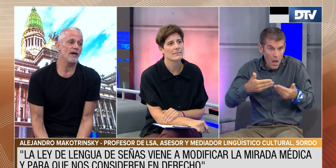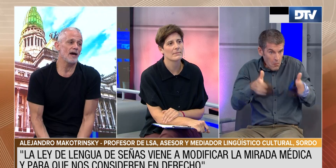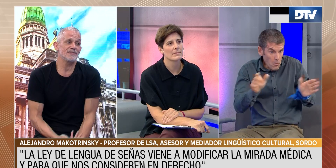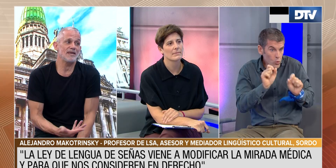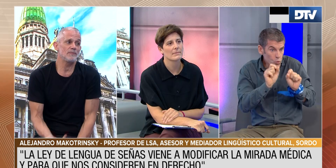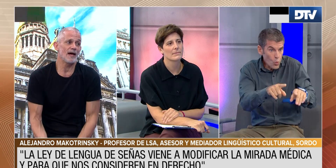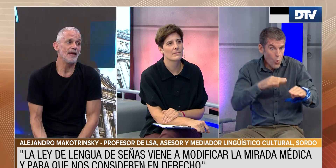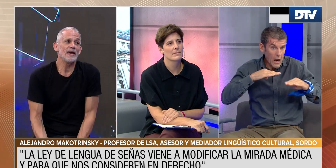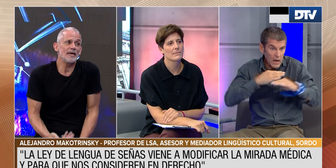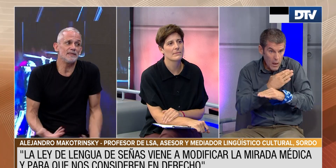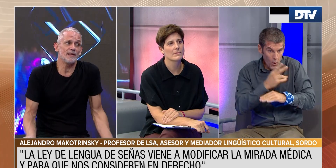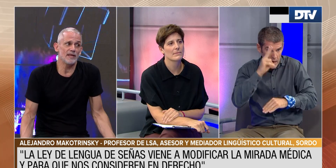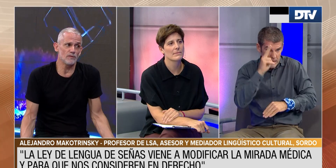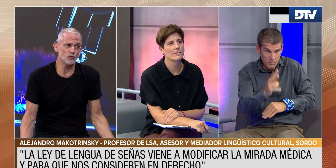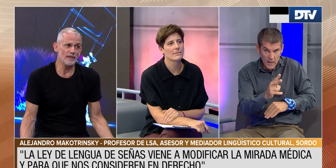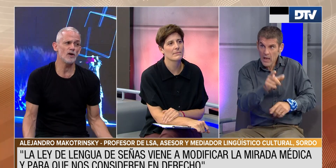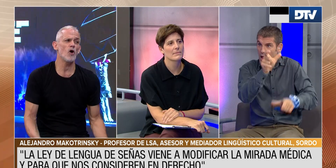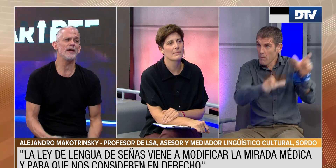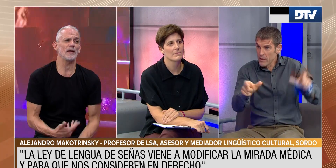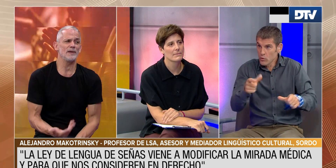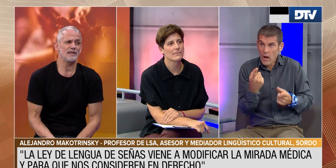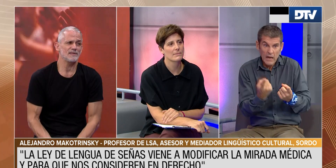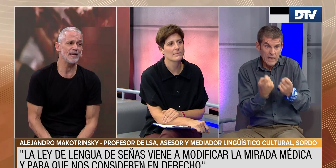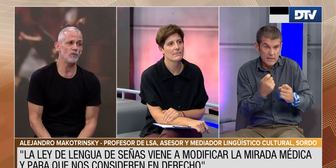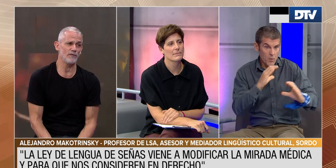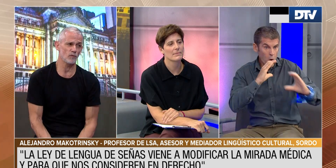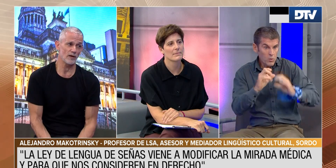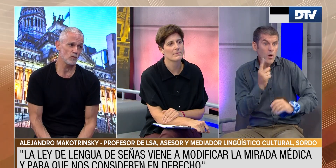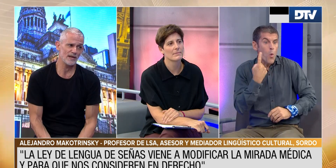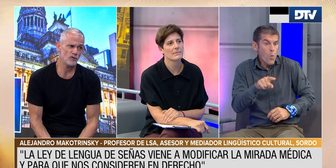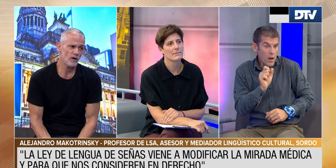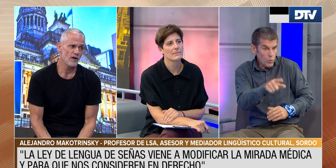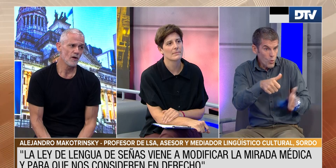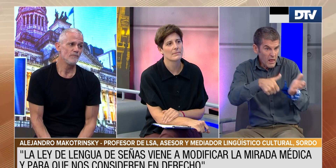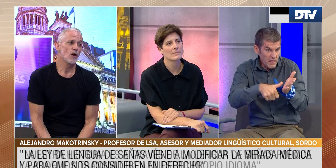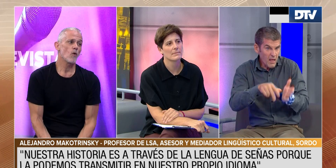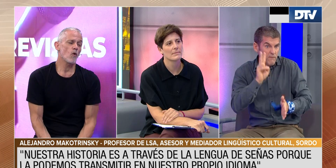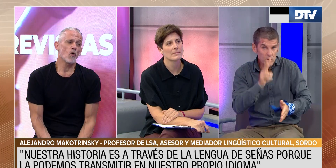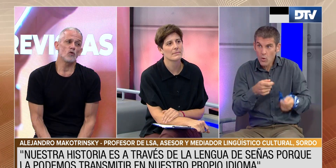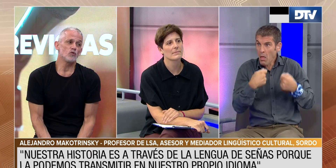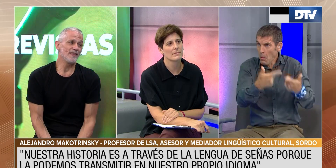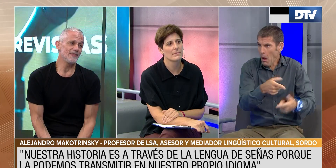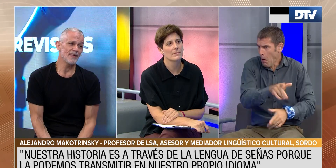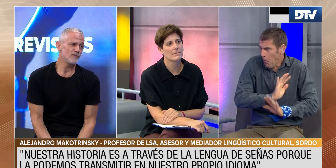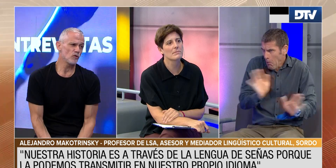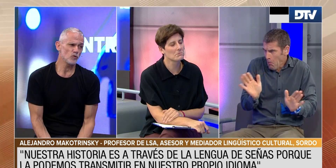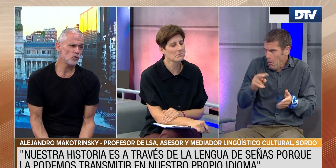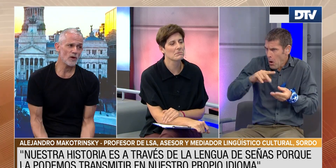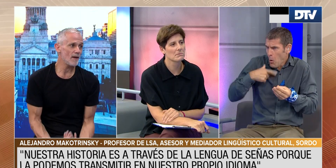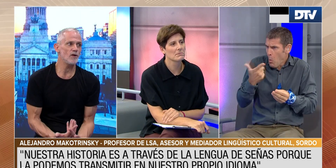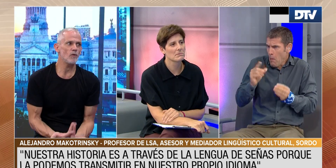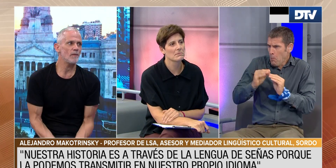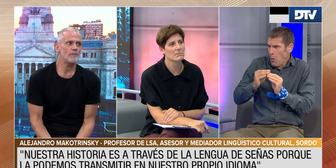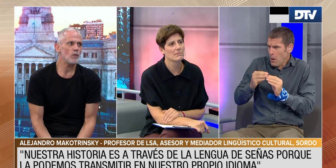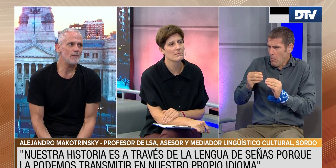como que aceptan que tenemos un idioma y respetan esa lengua y la forma de comunicación, con su identidad y con su